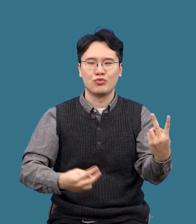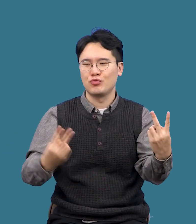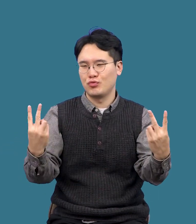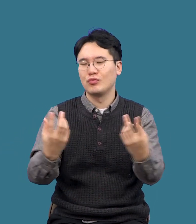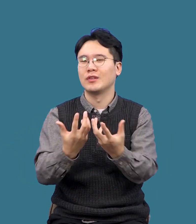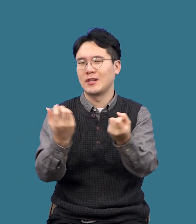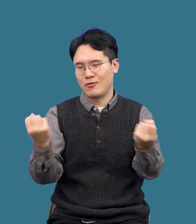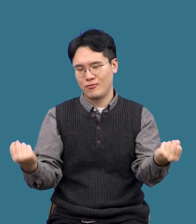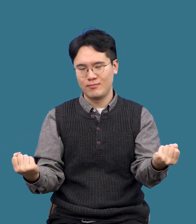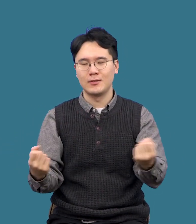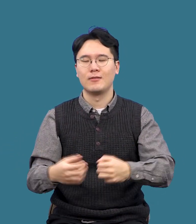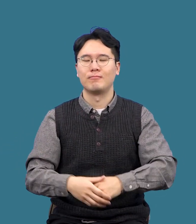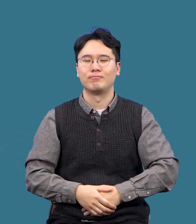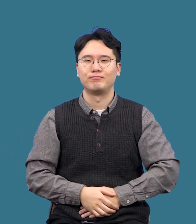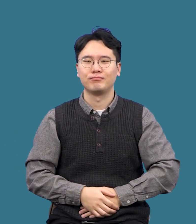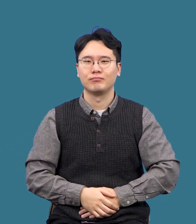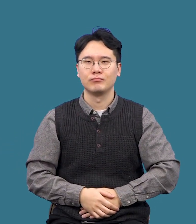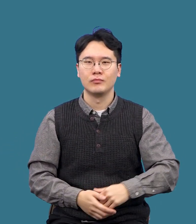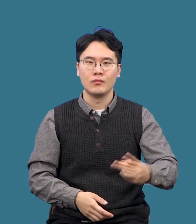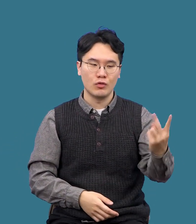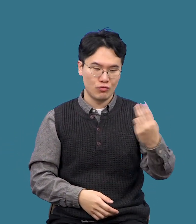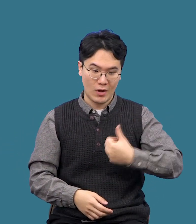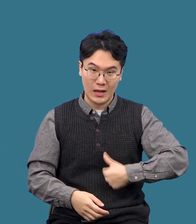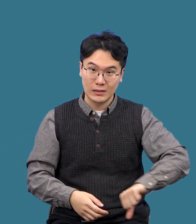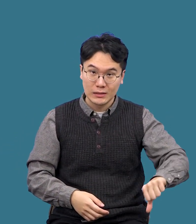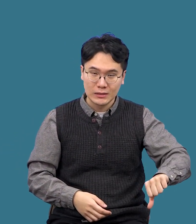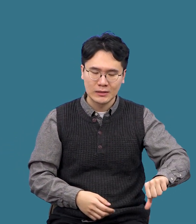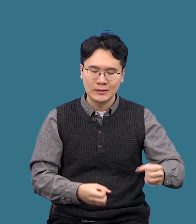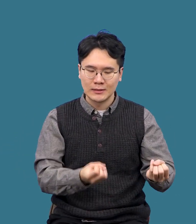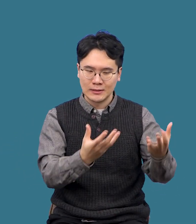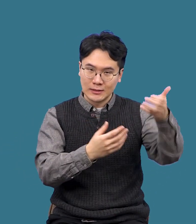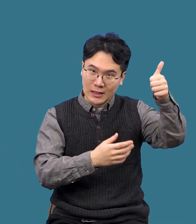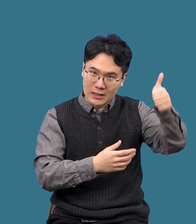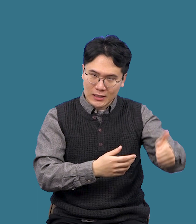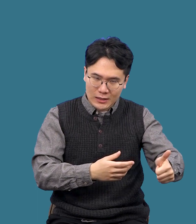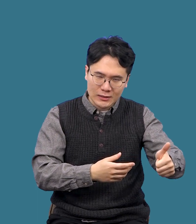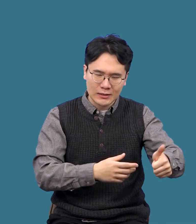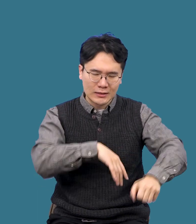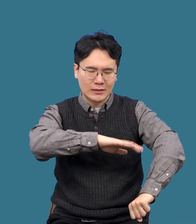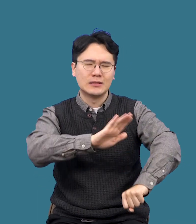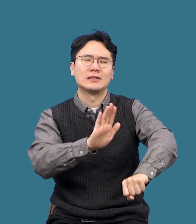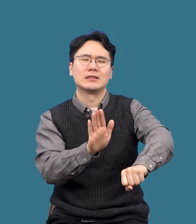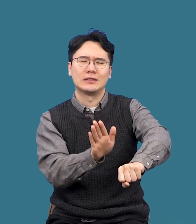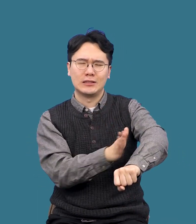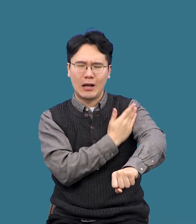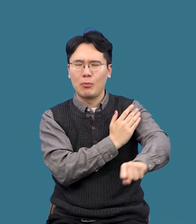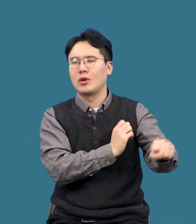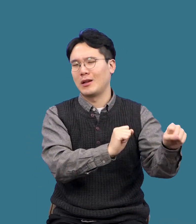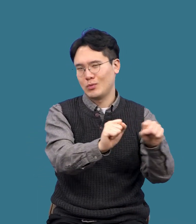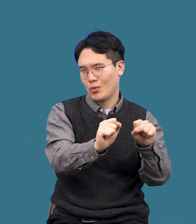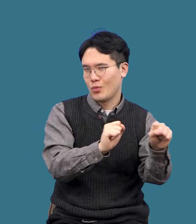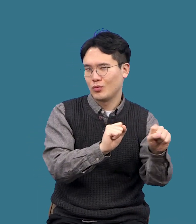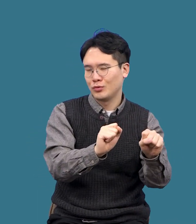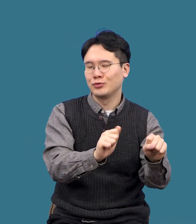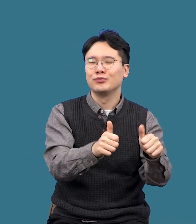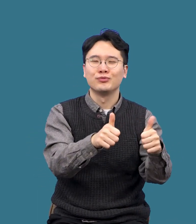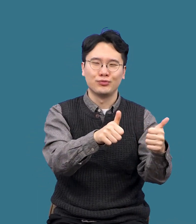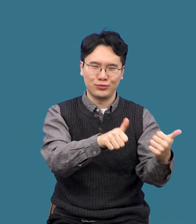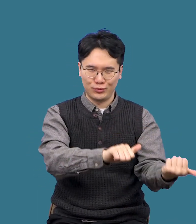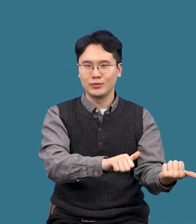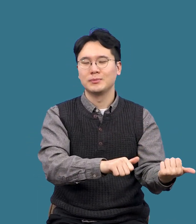두 아들은 제사장 직분을 잘못 섬기다가 죽습니다. 그리고 다른 두